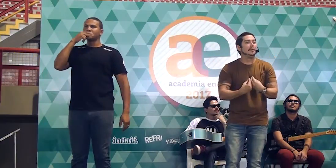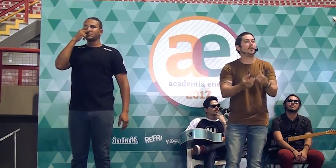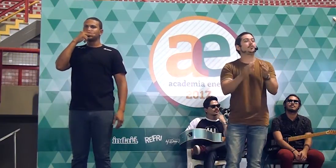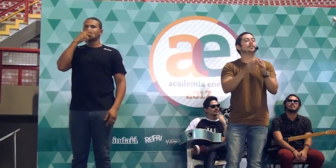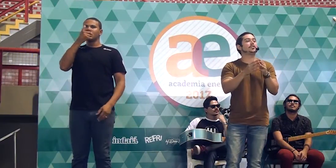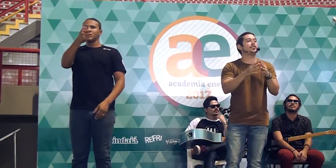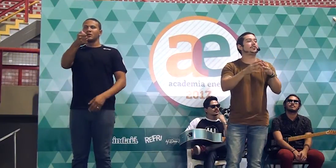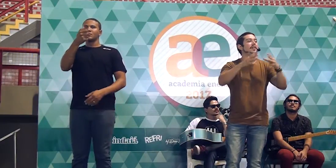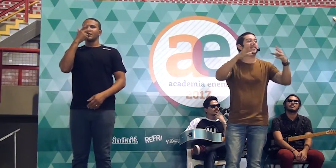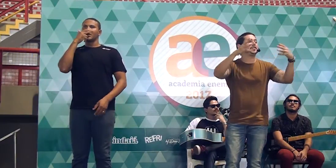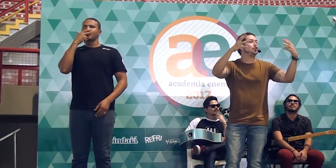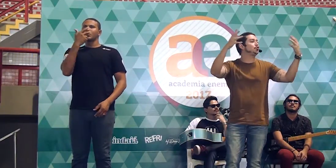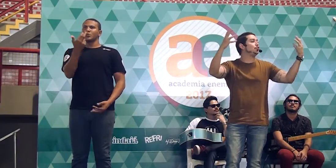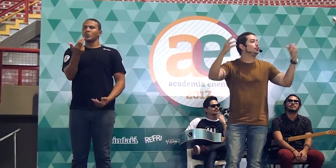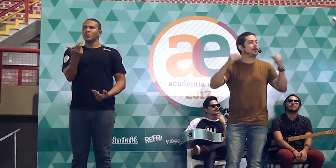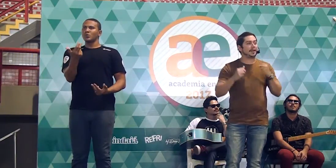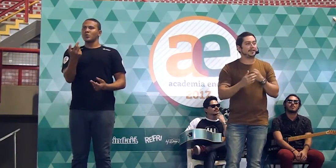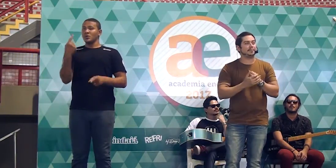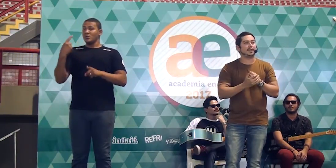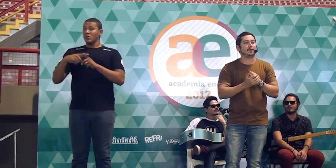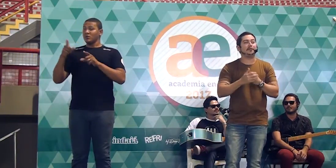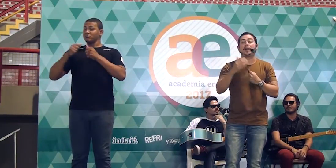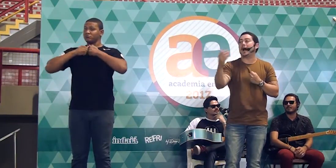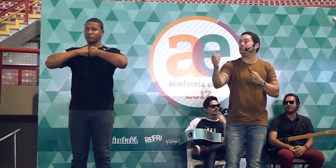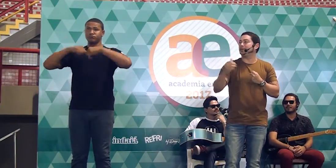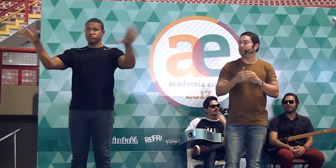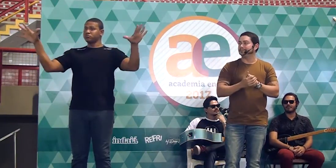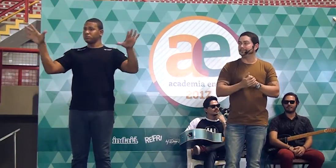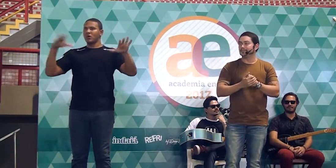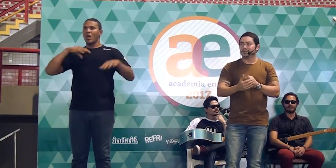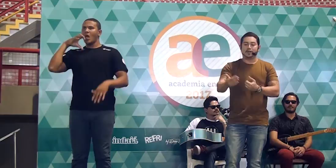coisa. Pois quando a gente teve esse surto de crescimento, ele foi